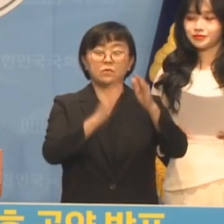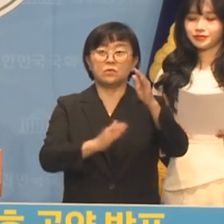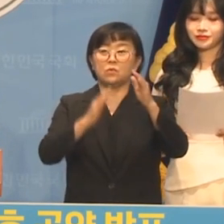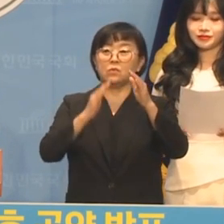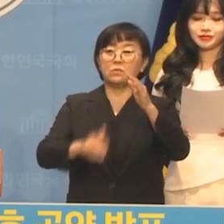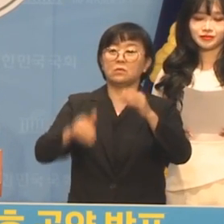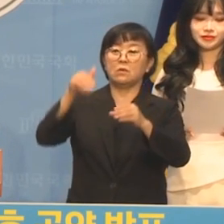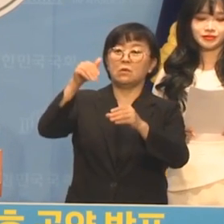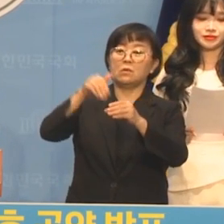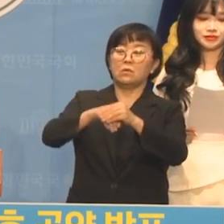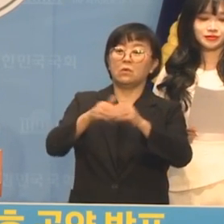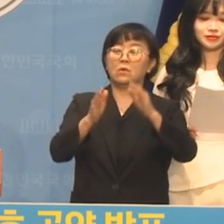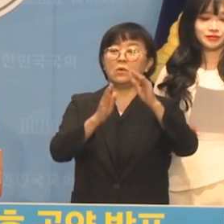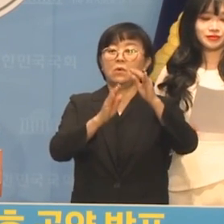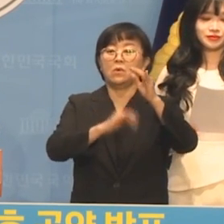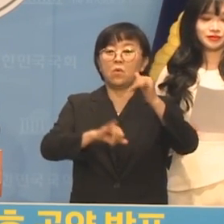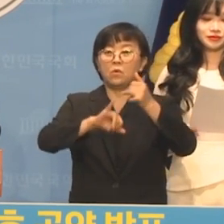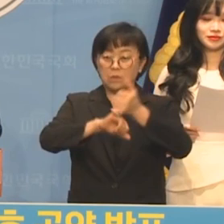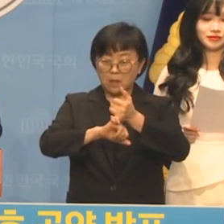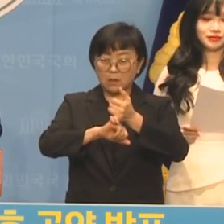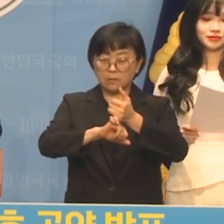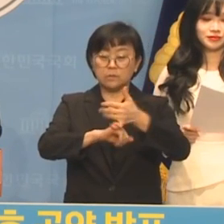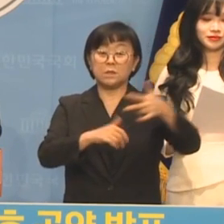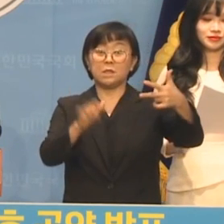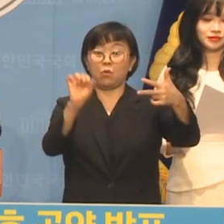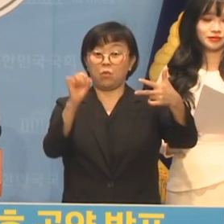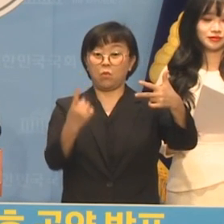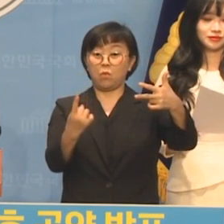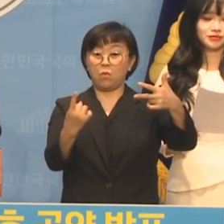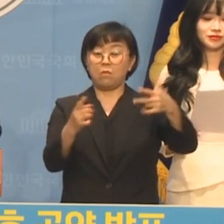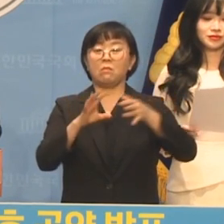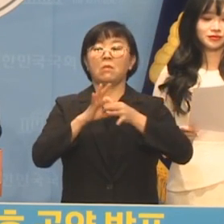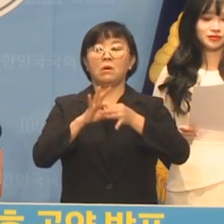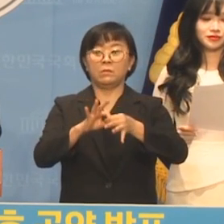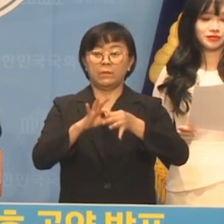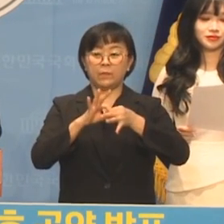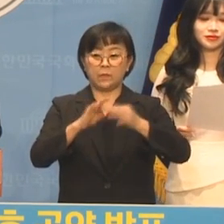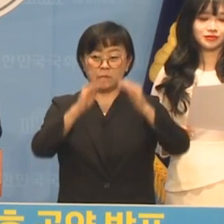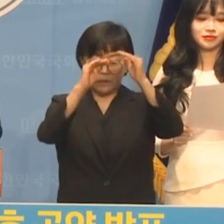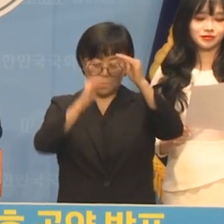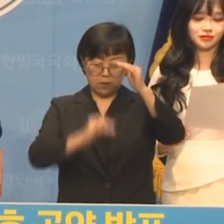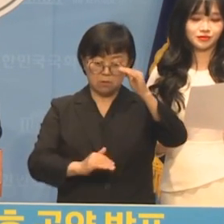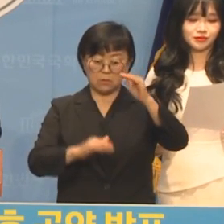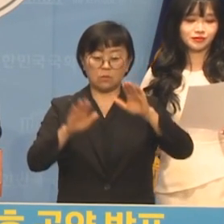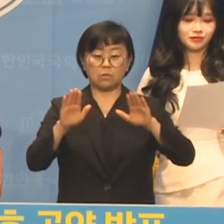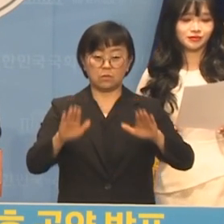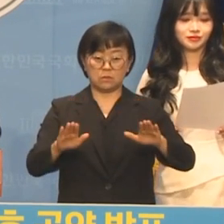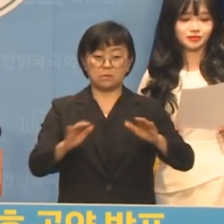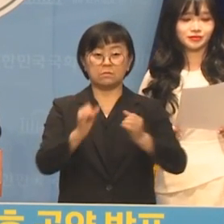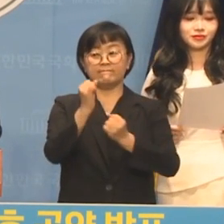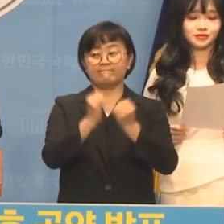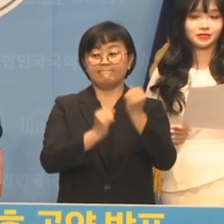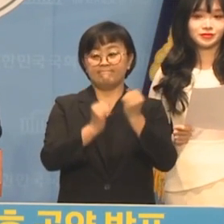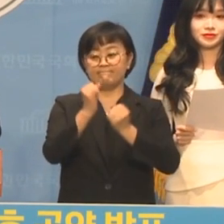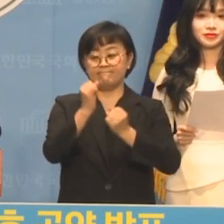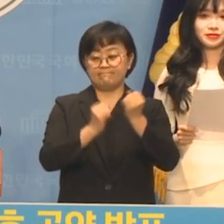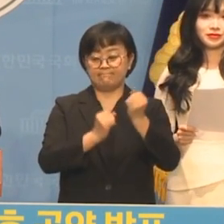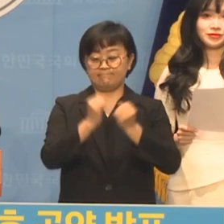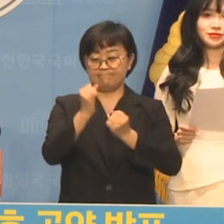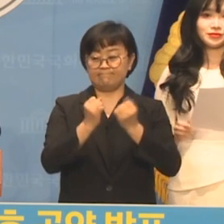공약 7호로 삼고 그와 관련된 내용을 오늘 기자회견을 통해서